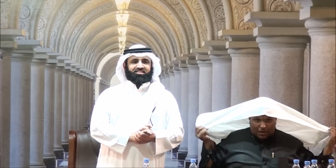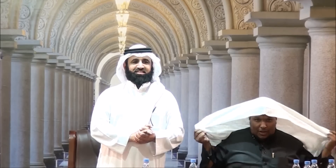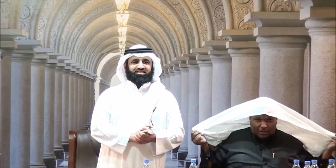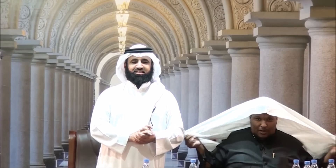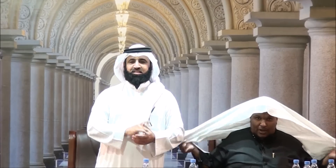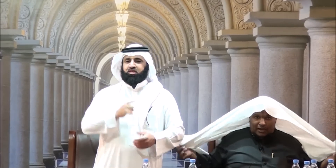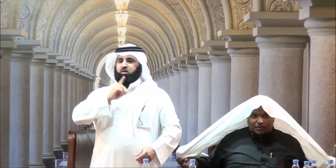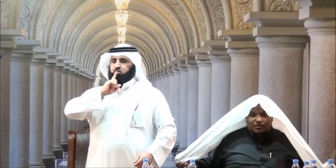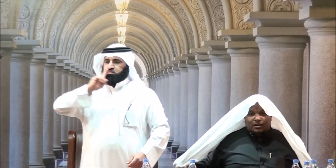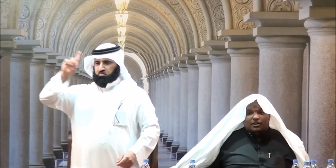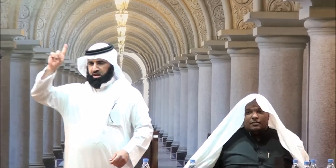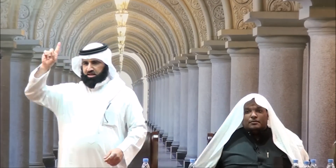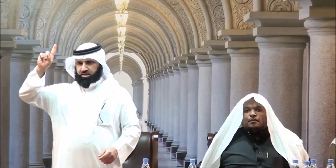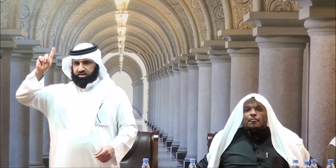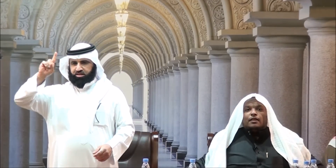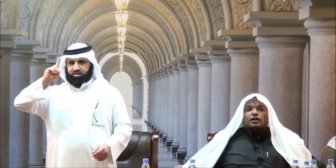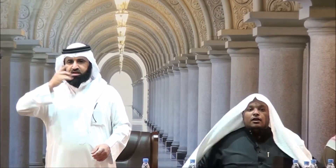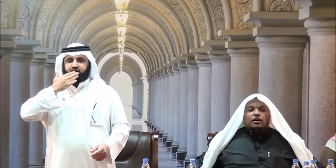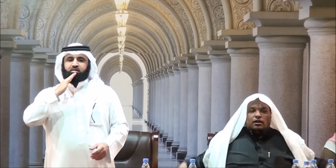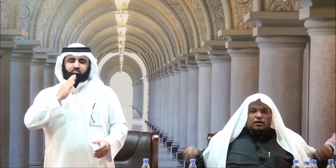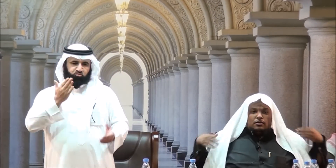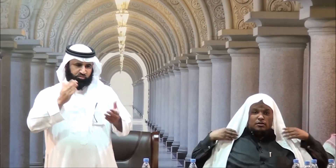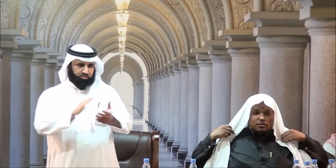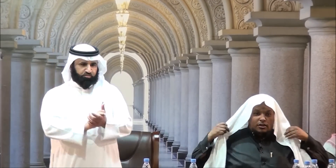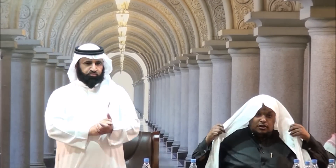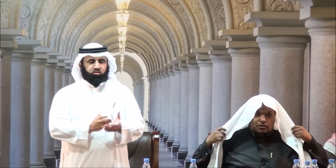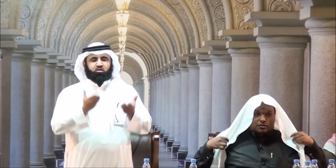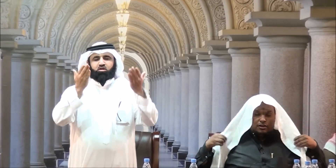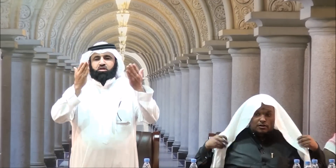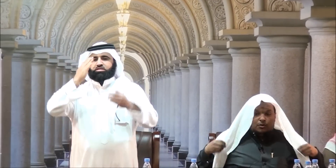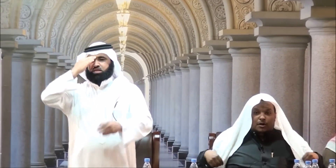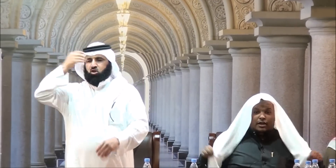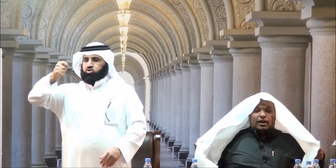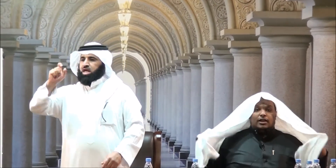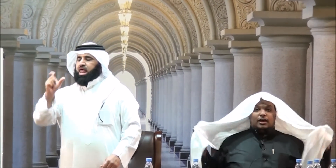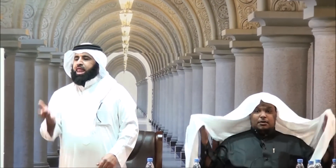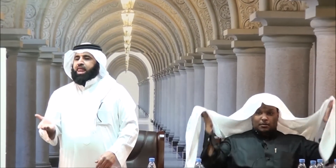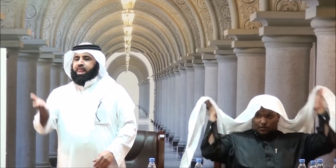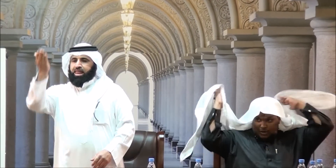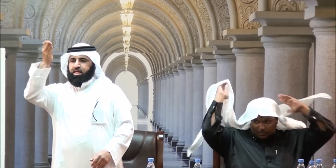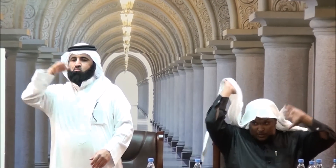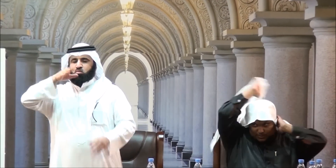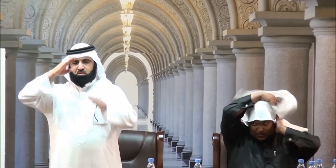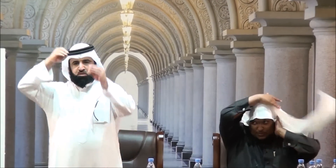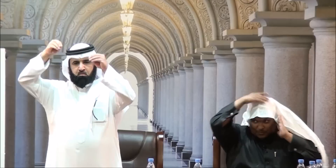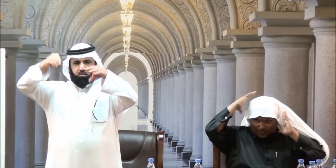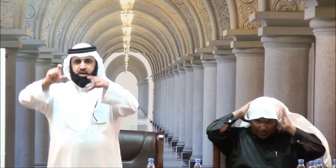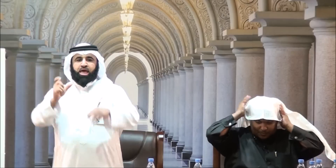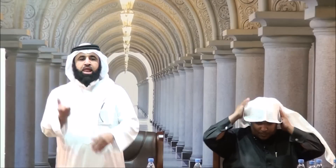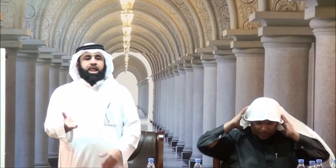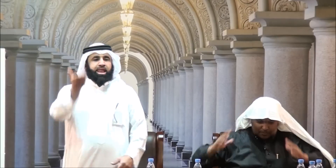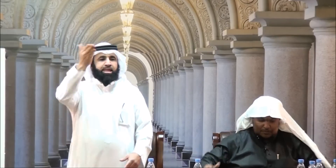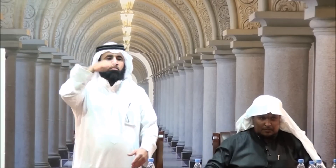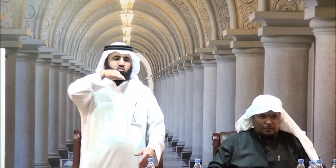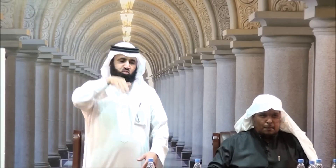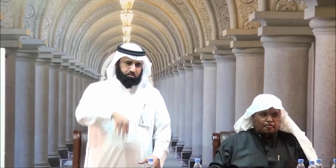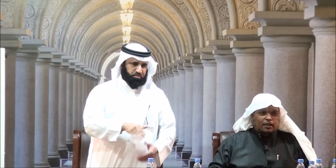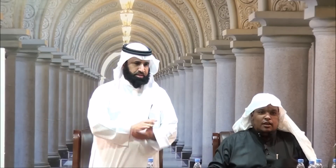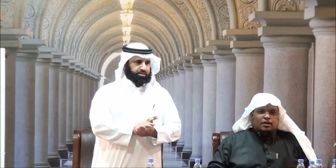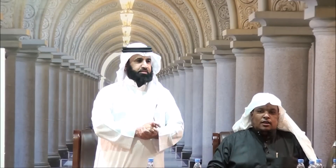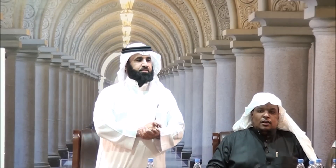السلام. بسم الله الرحمن الرحيم. اللهم صلي وسلم وبارك على حبيبنا محمد.